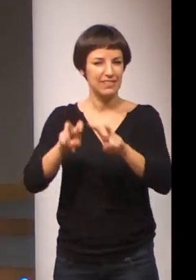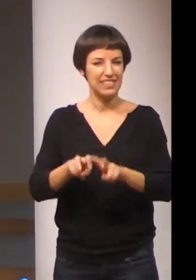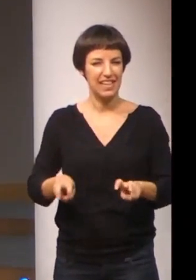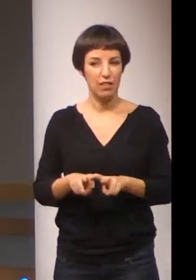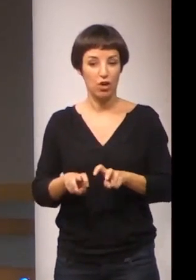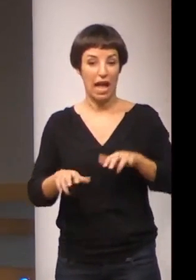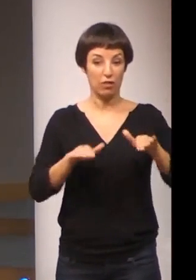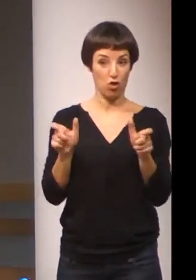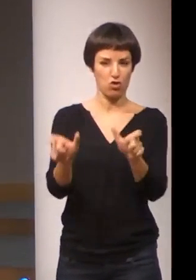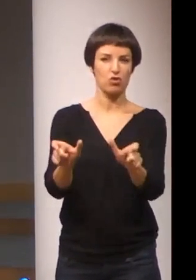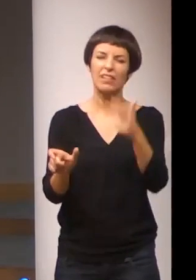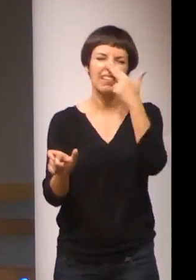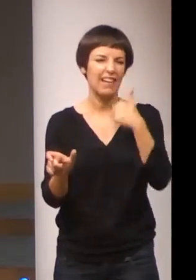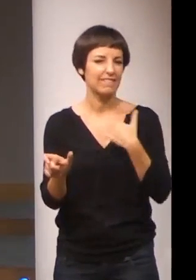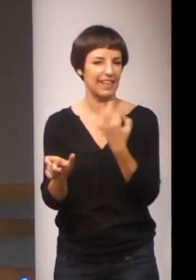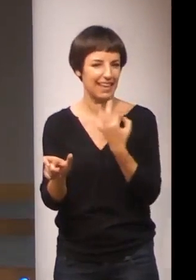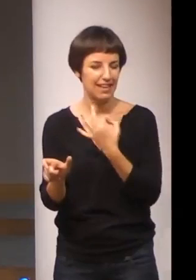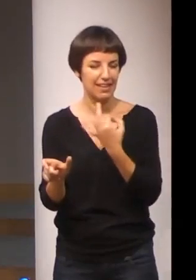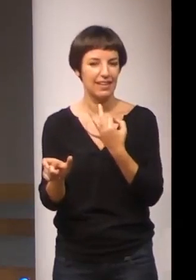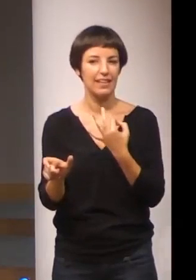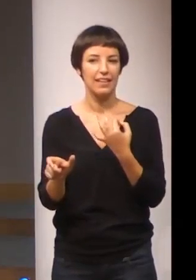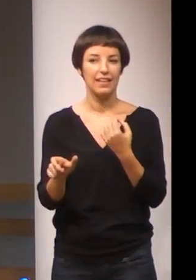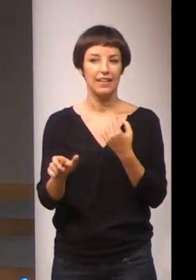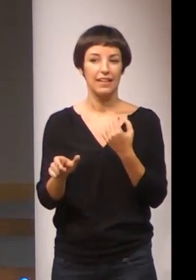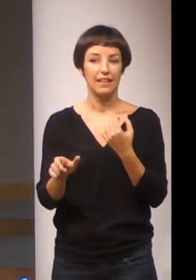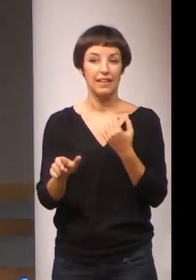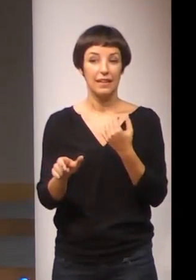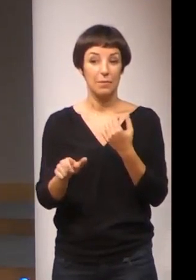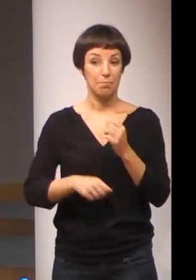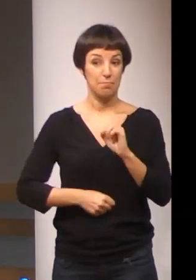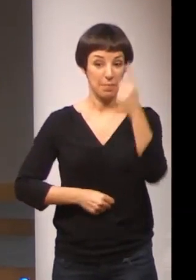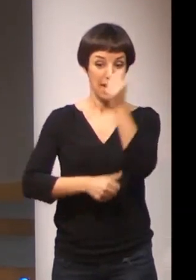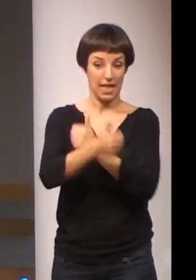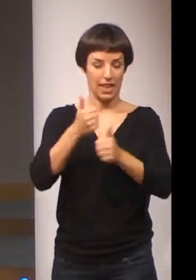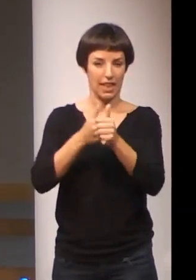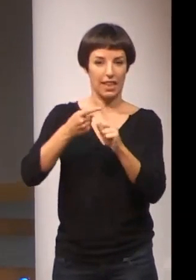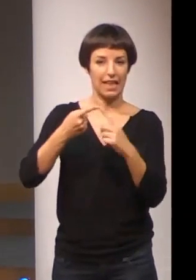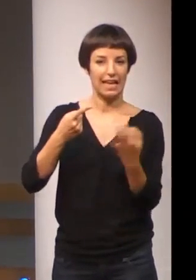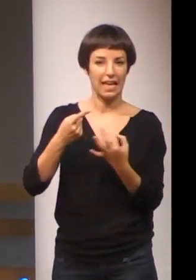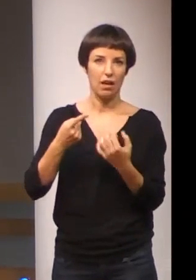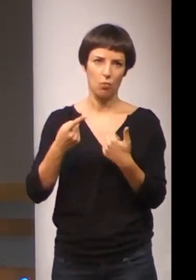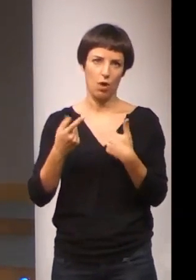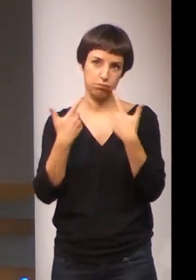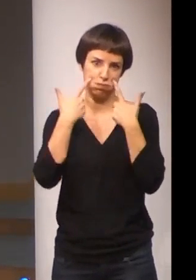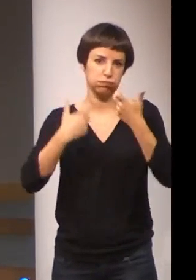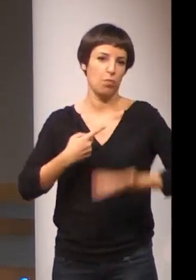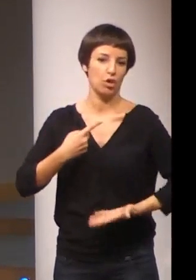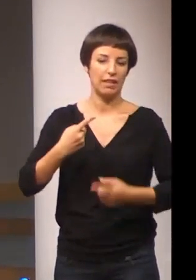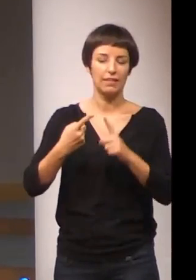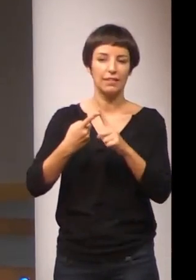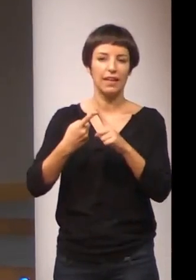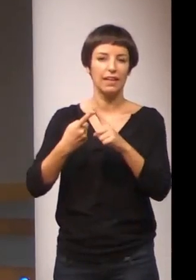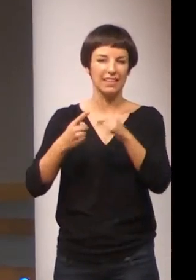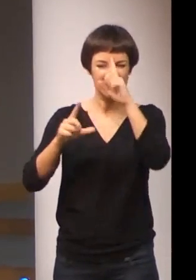-acción es que lo que pone en primer lugar o pone en una situación muy relevante a las